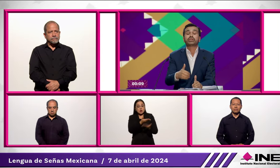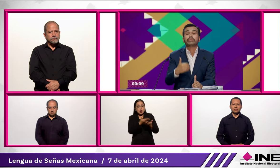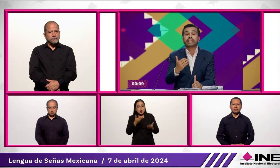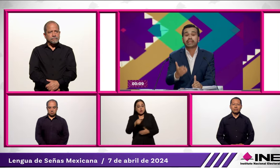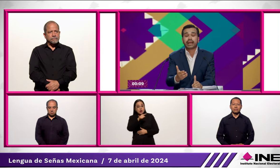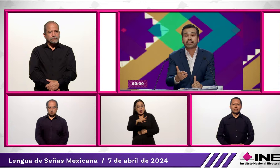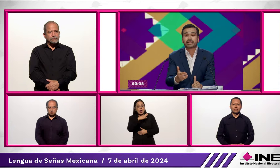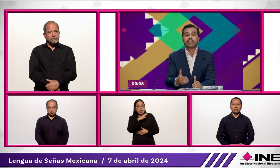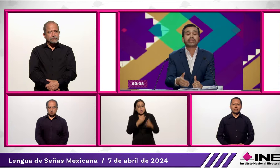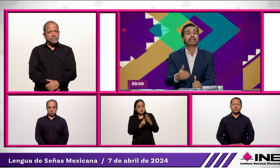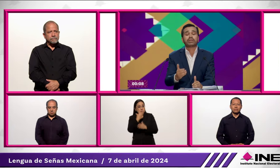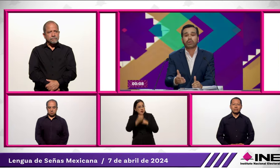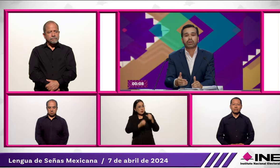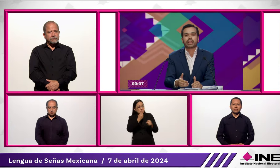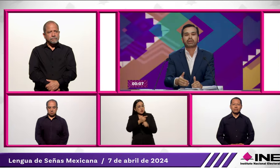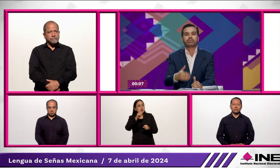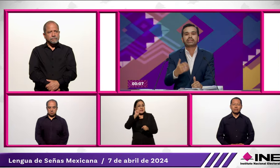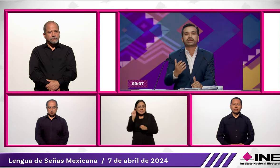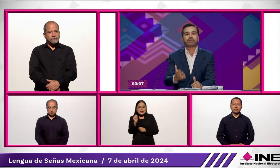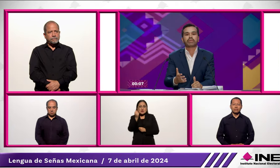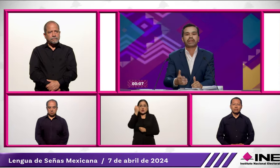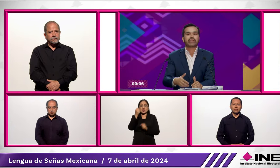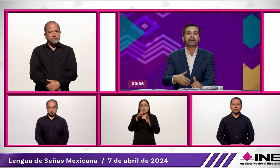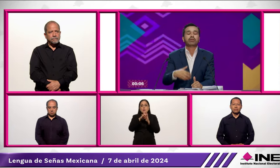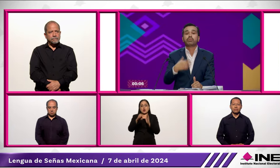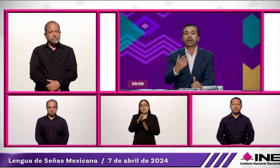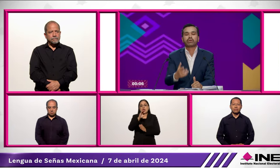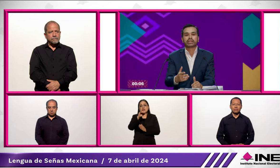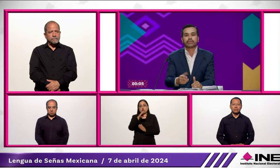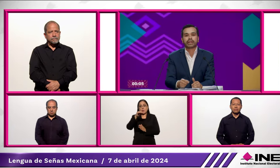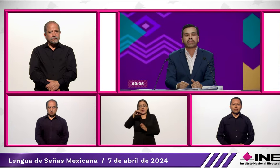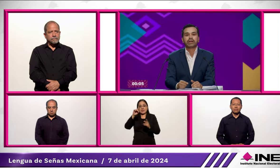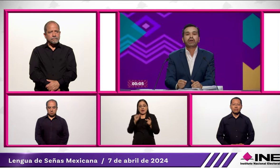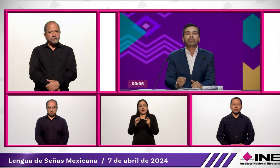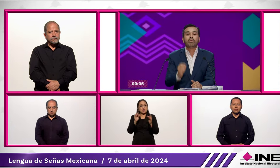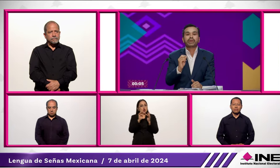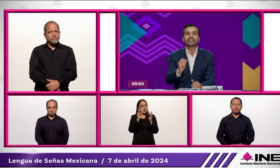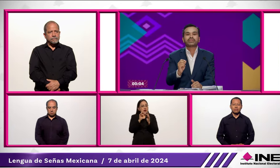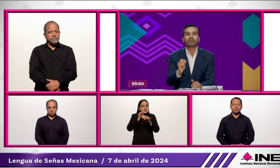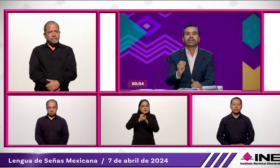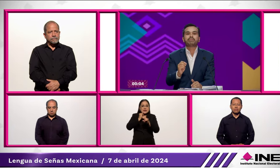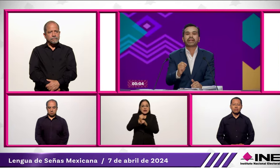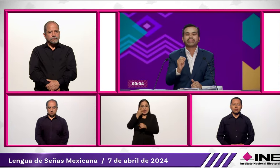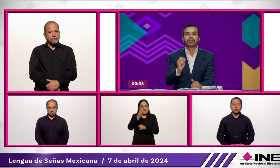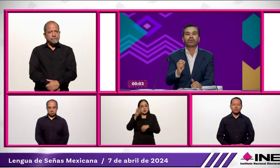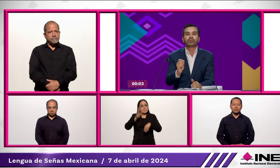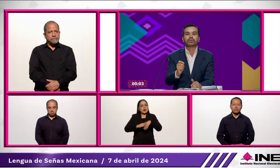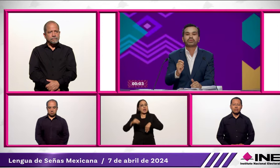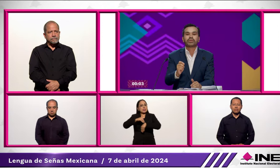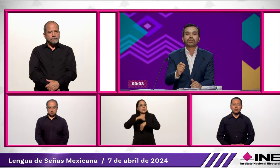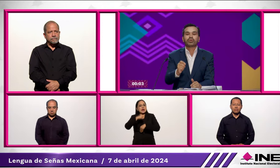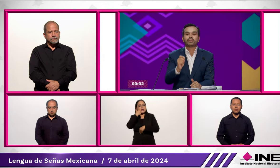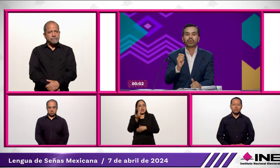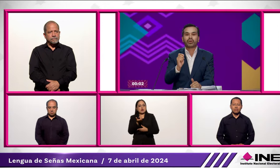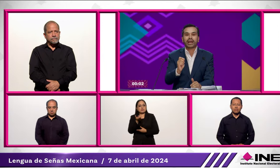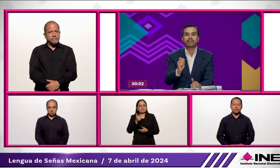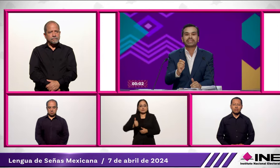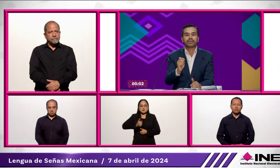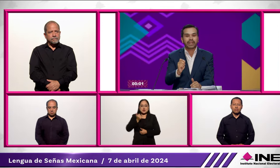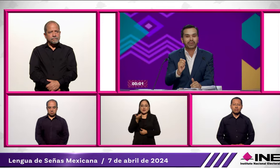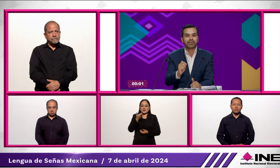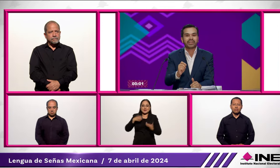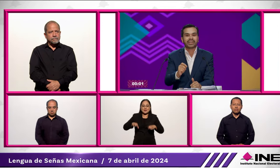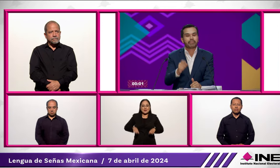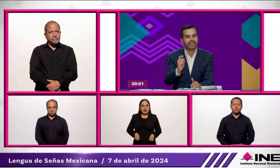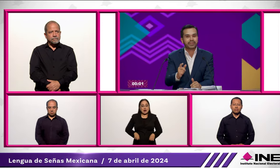esas posibilidades de tecnología como la enciclomedia, como la conectividad, un pretexto más para ser corruptos. Los